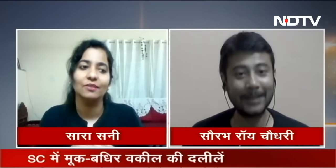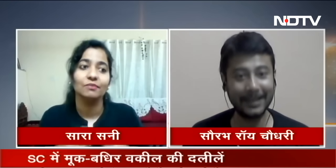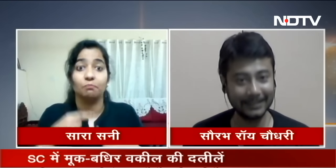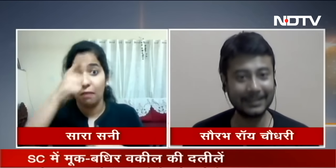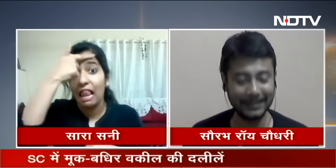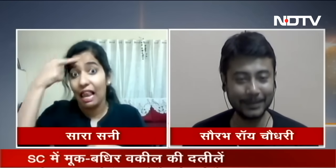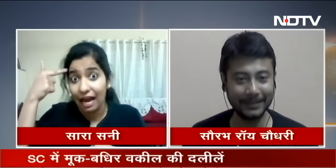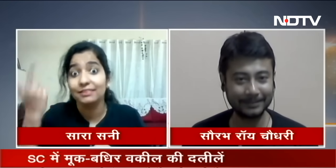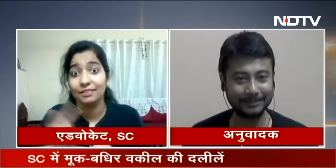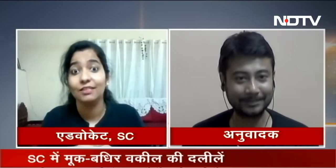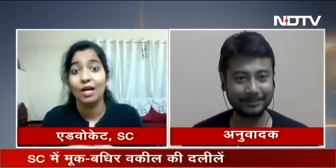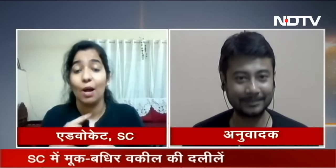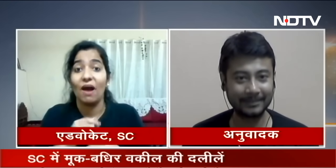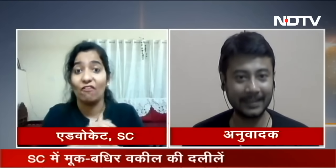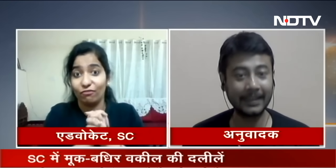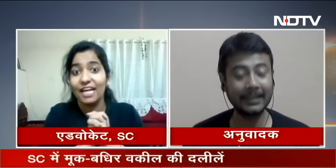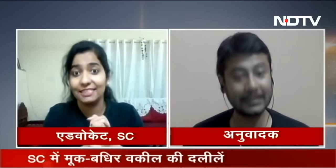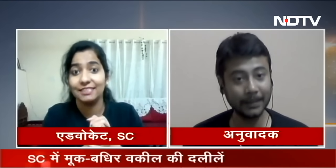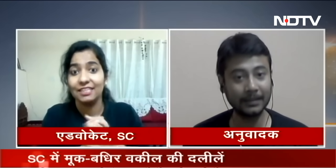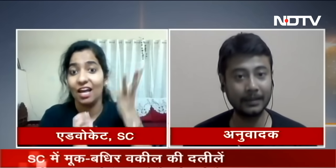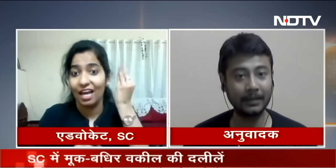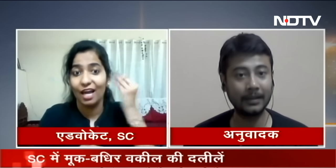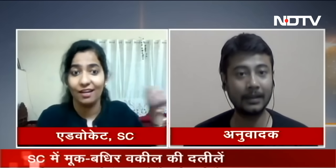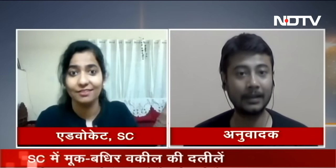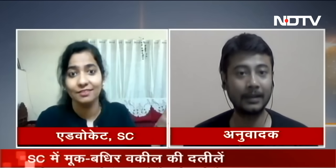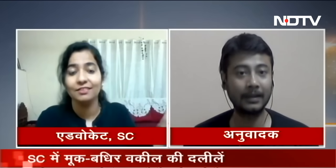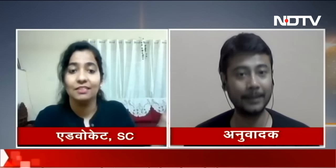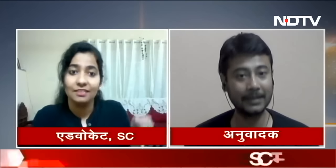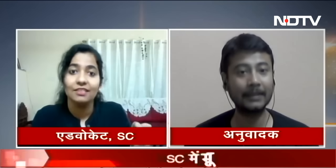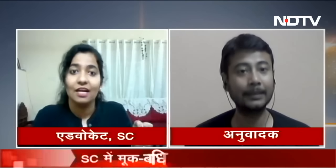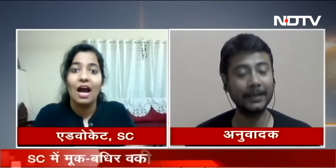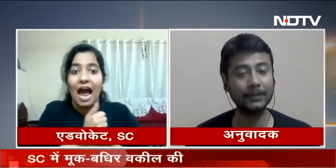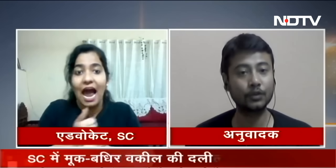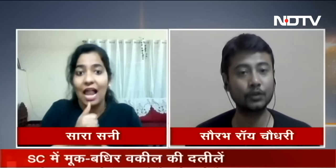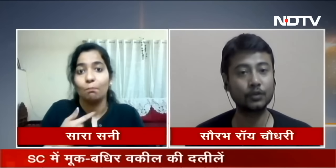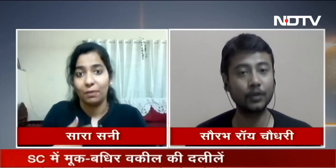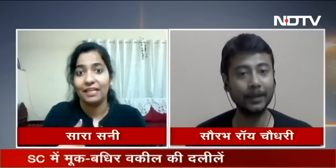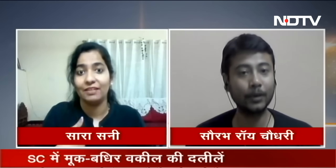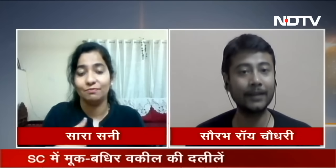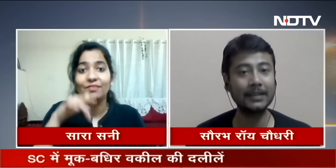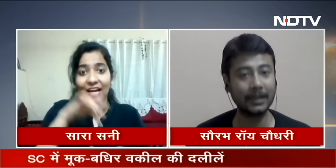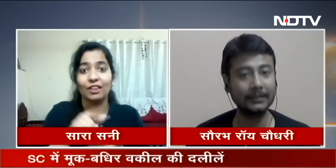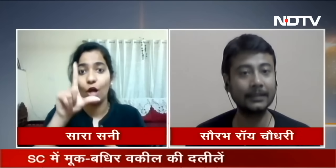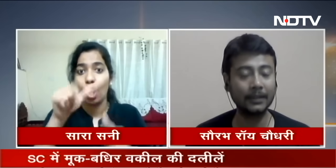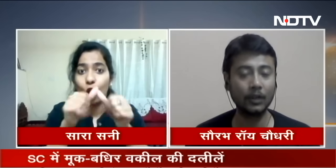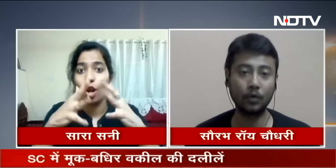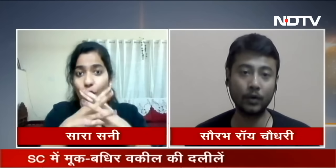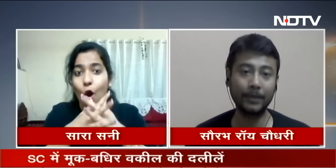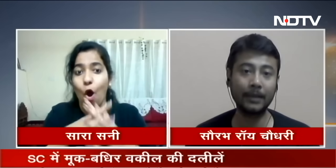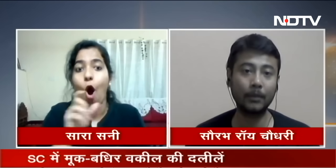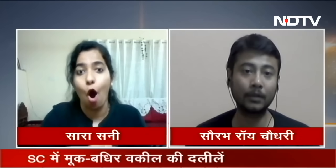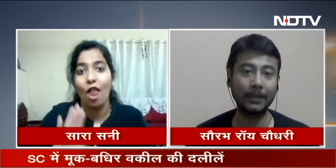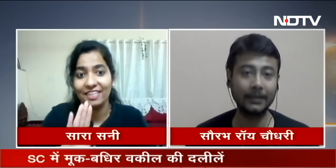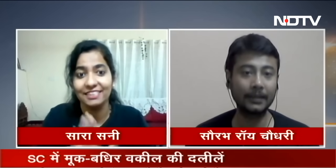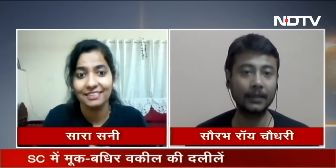काफी मेहनत करनी पड़ी, लेकिन किस्मत ने मेरा साथ दिया। मेरे जो सुनने बोलने वाले साथी थे, उन्होंने